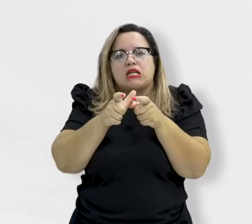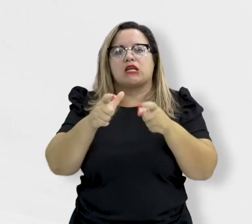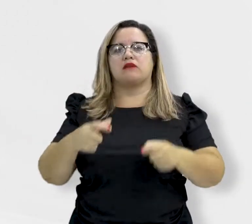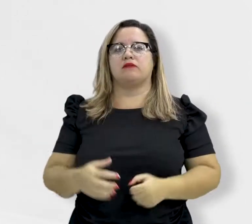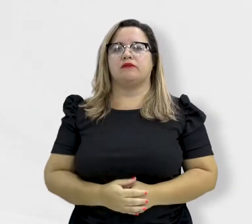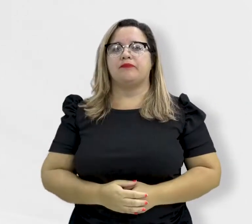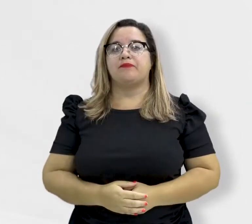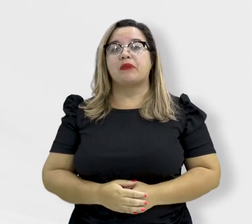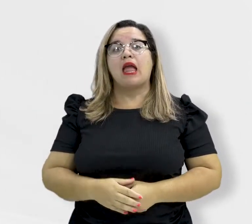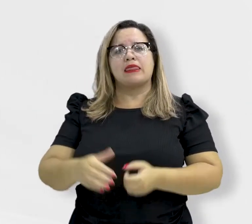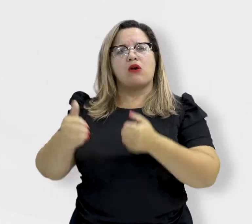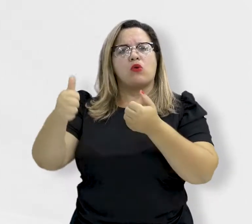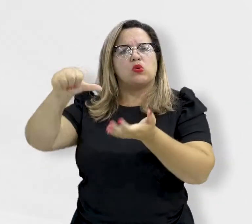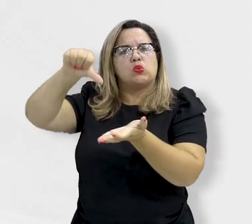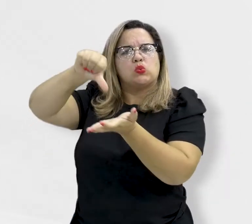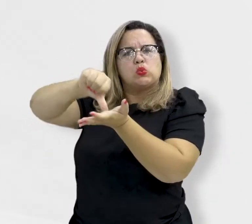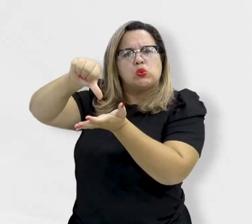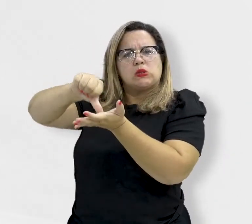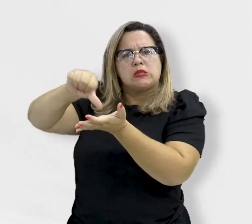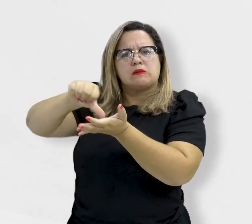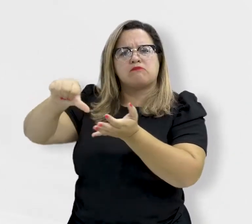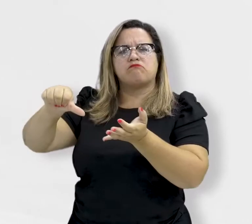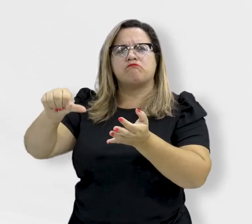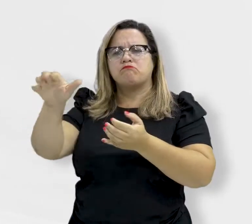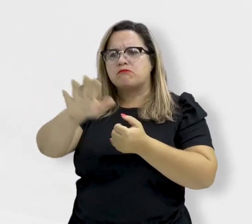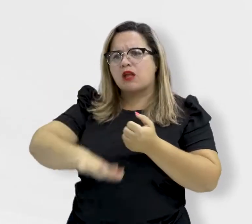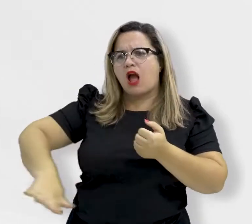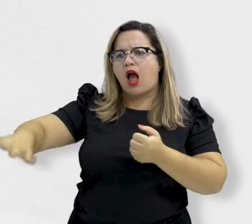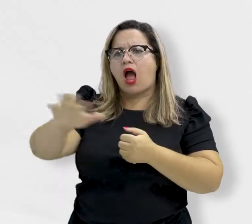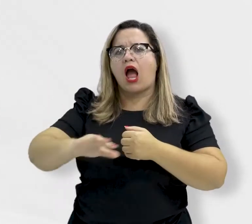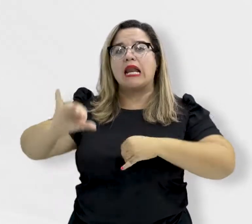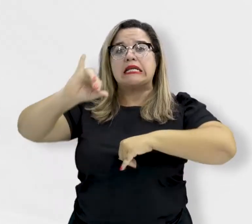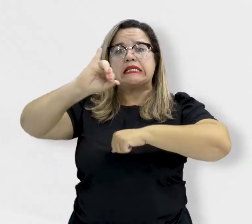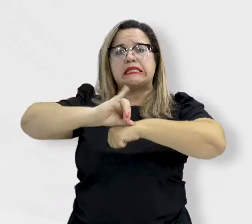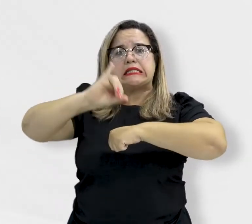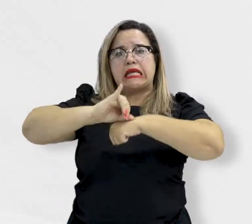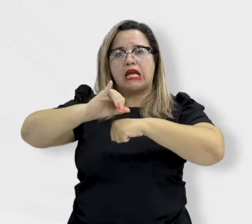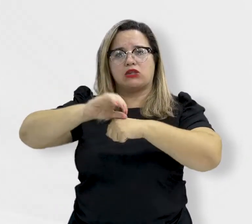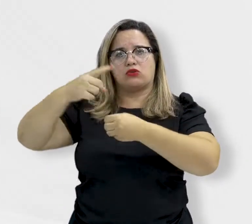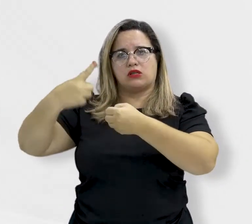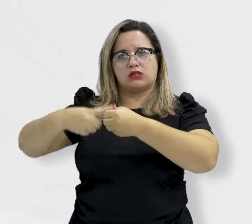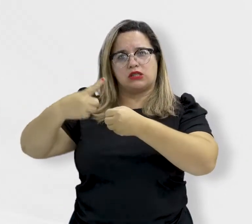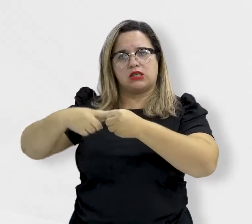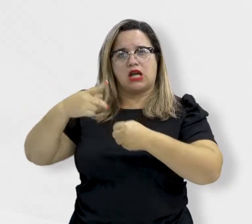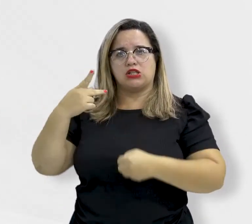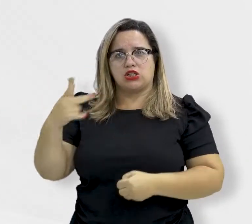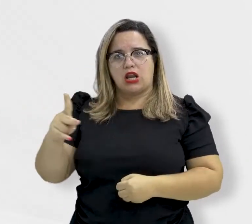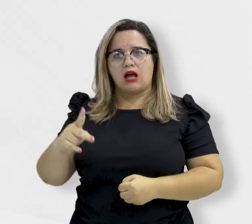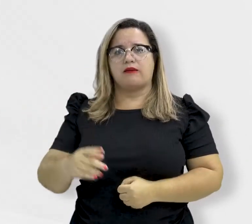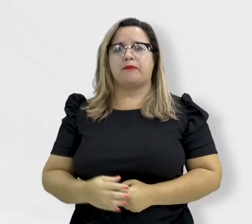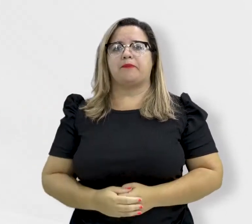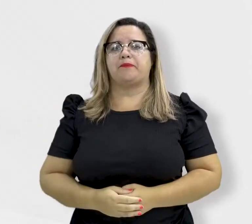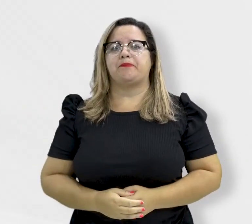cidade, facilitando o deslocamento de promotores, servidores e da população entre as duas instituições do sistema de